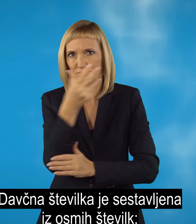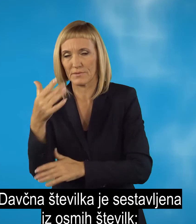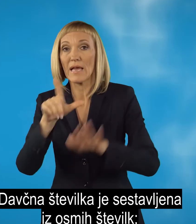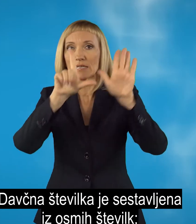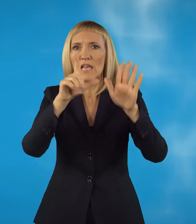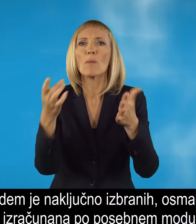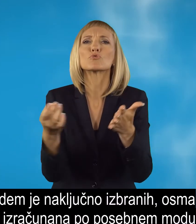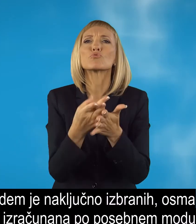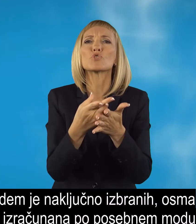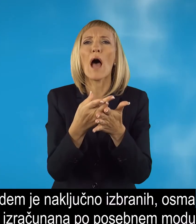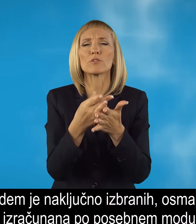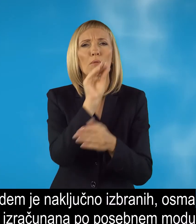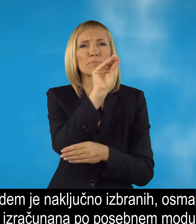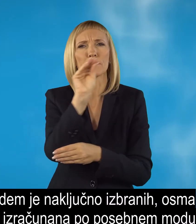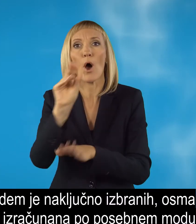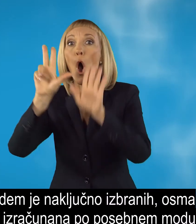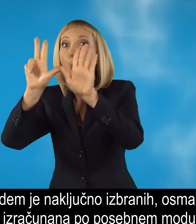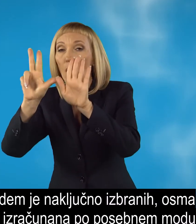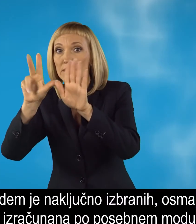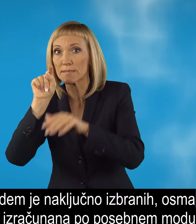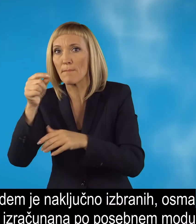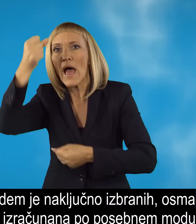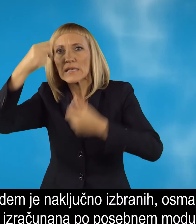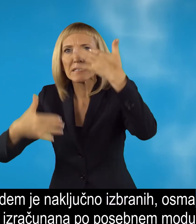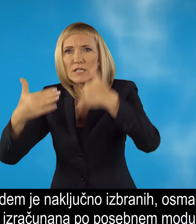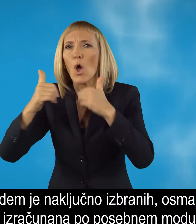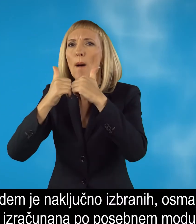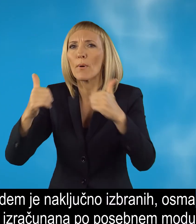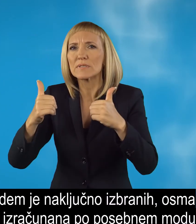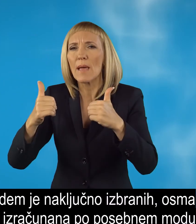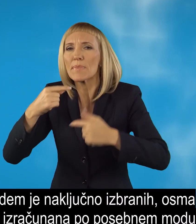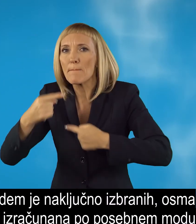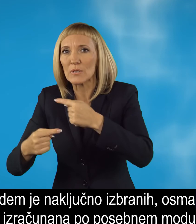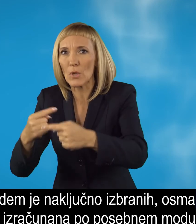7 je naključno izbranih, 8 pa je izračunana po posebnem modulu.